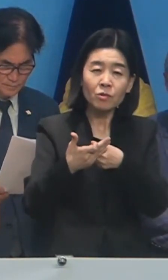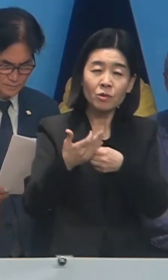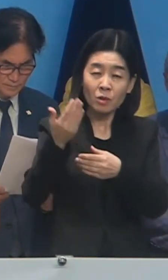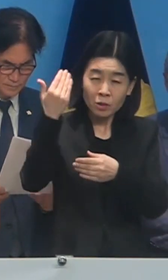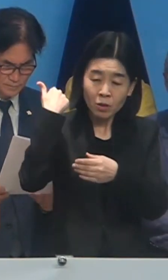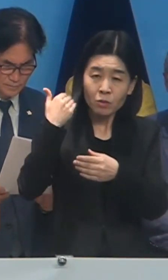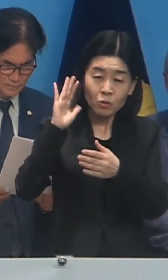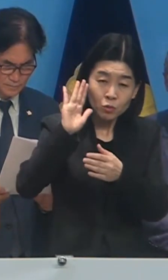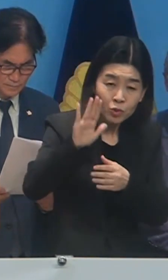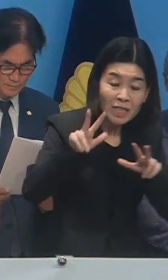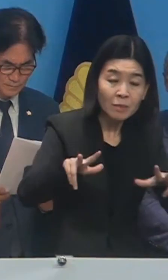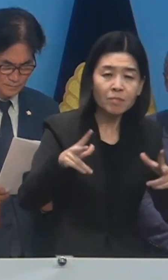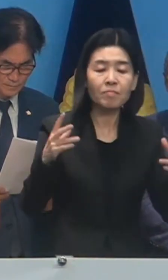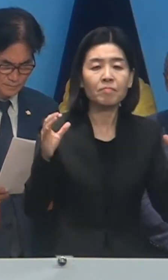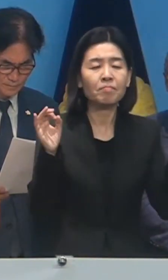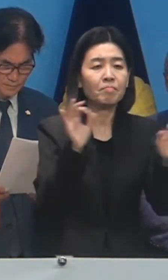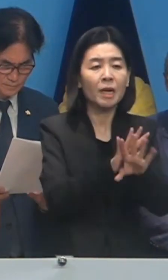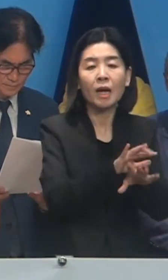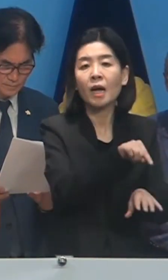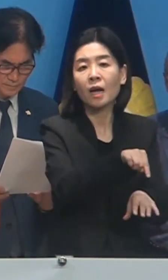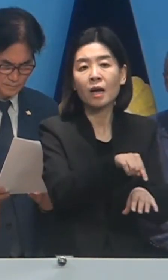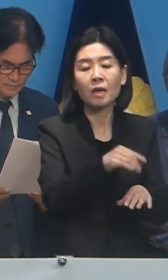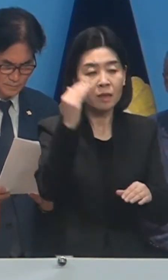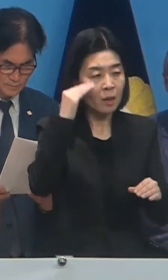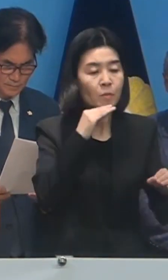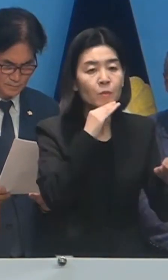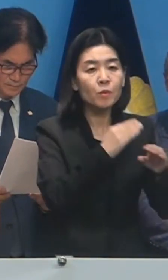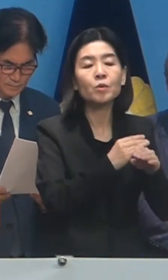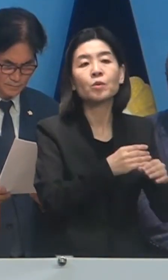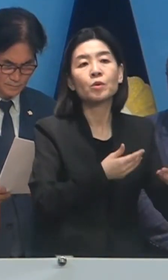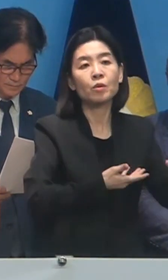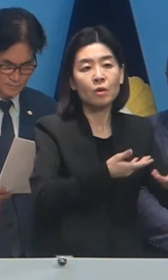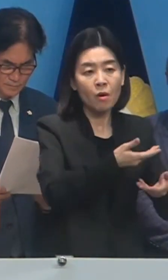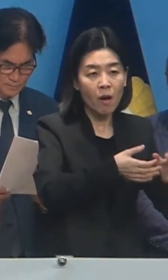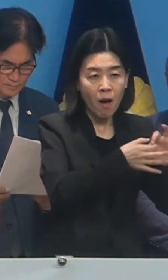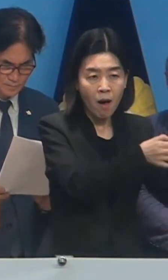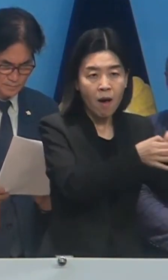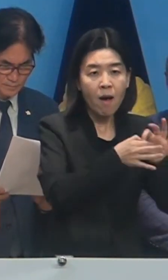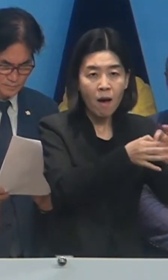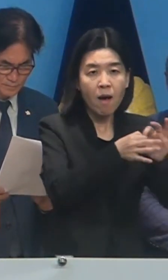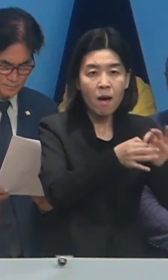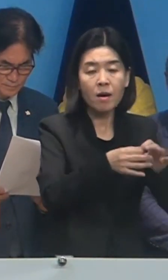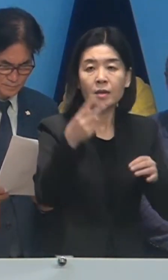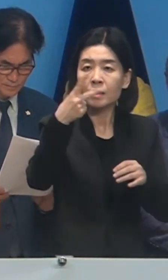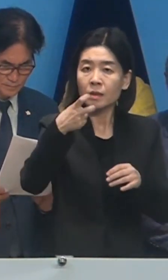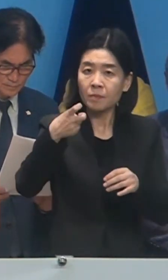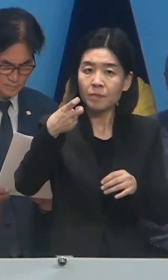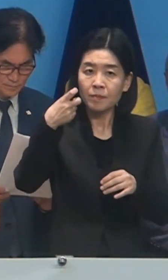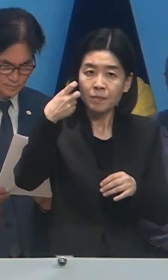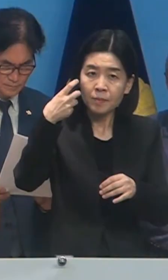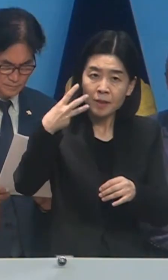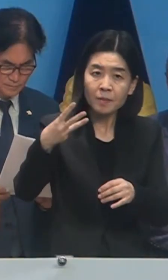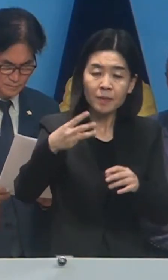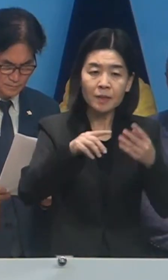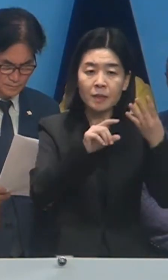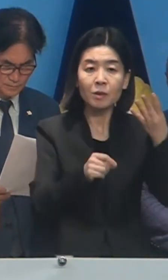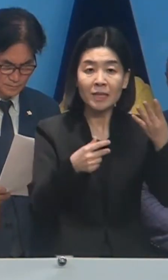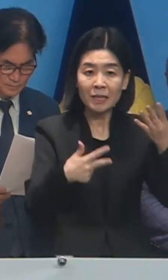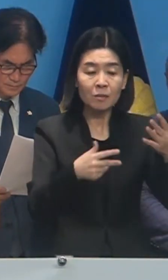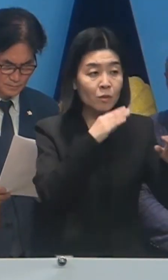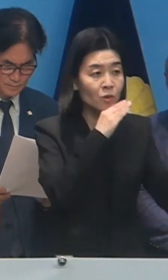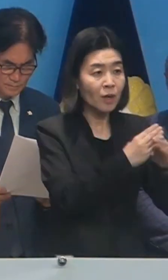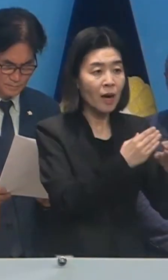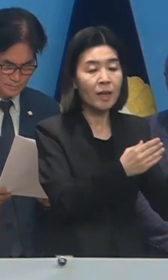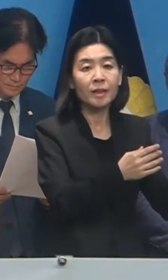끊겼고 남북 간 연락 채널도 2023년도 4월 7일 북한의 일방적인 단절